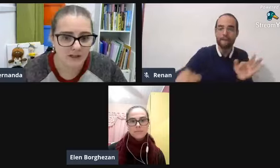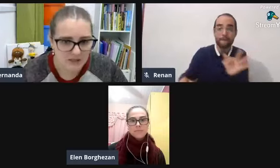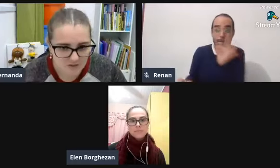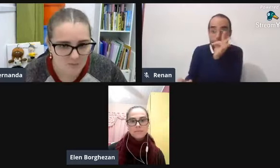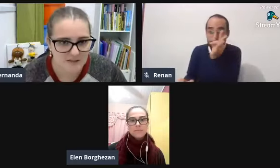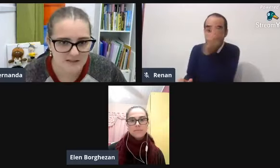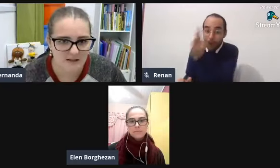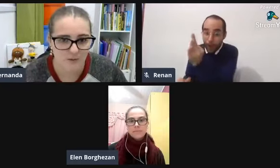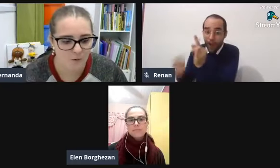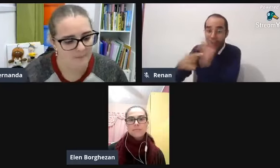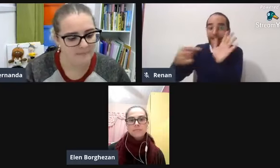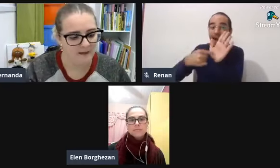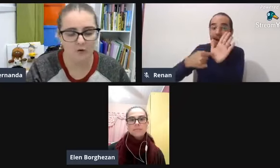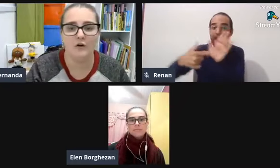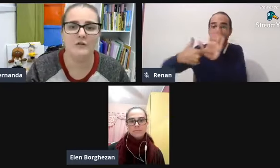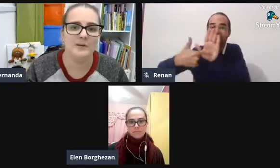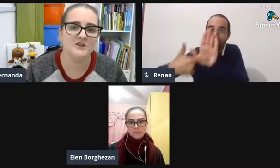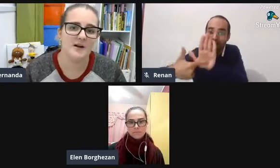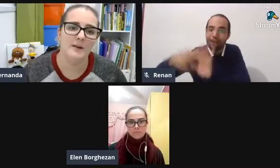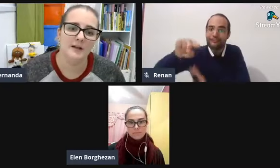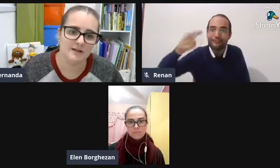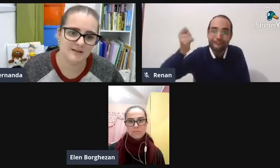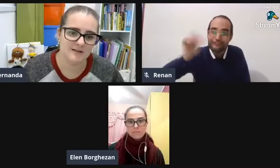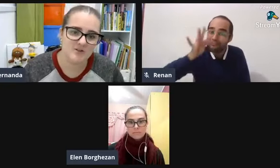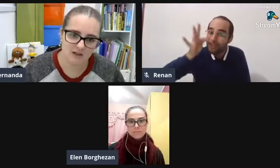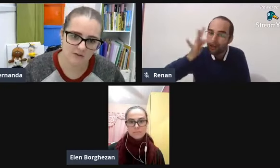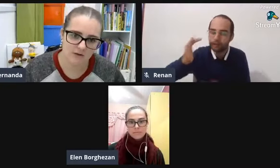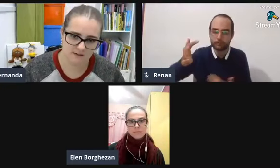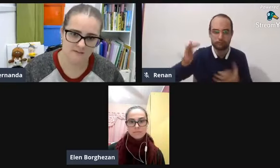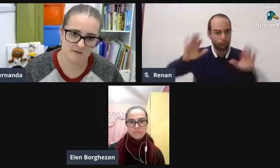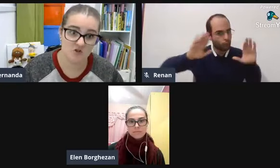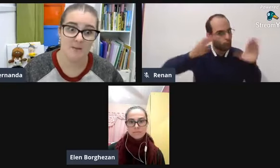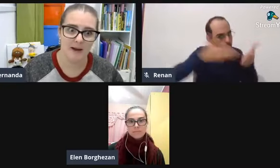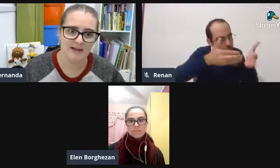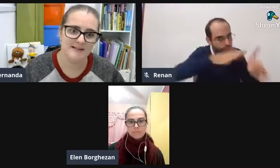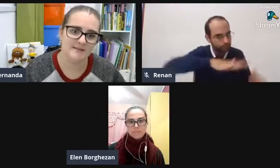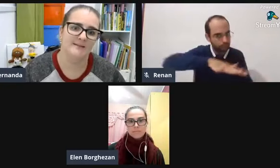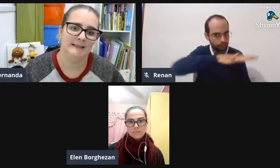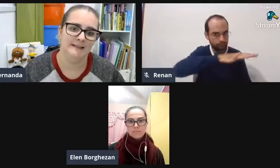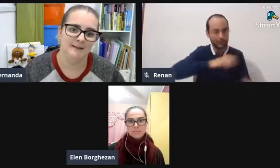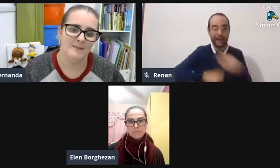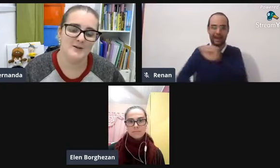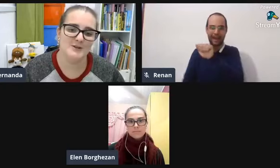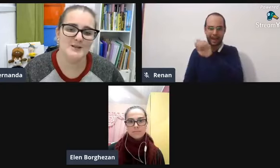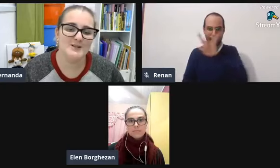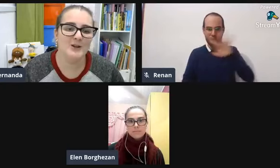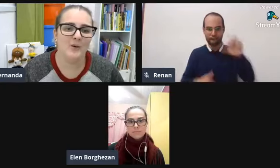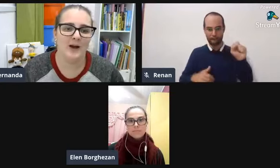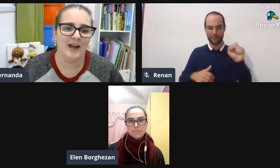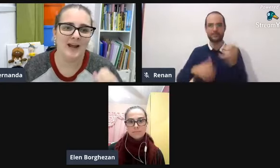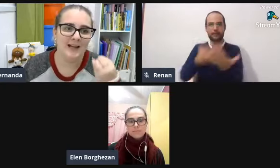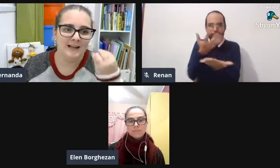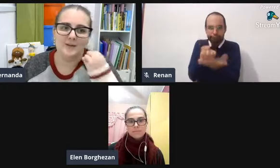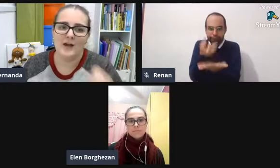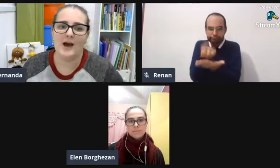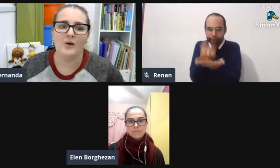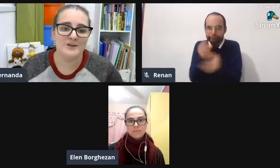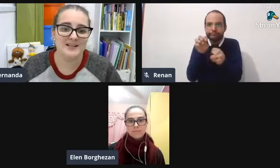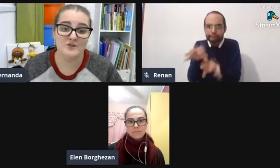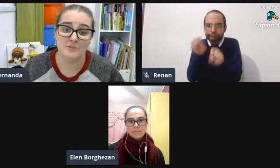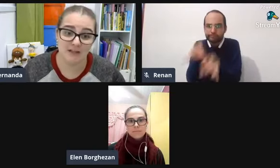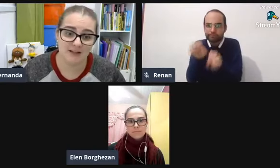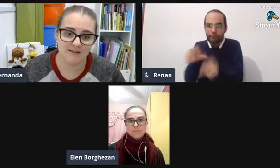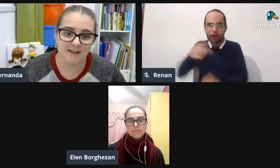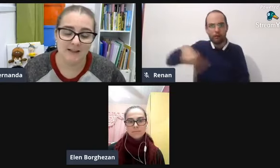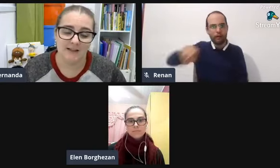um contexto específico. Eu não vou alfabetizar uma criança desse jeito, né? Jamais. Imagina, isso não é algo